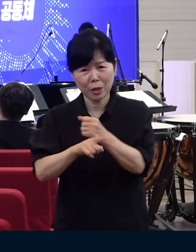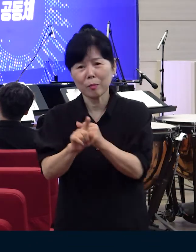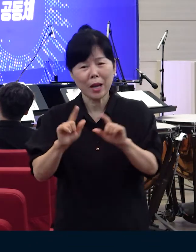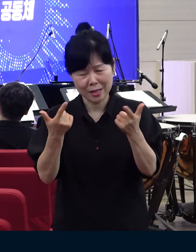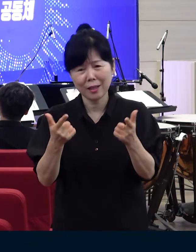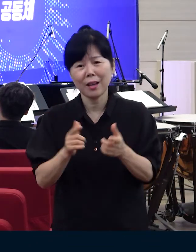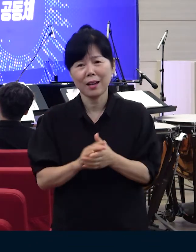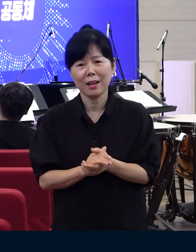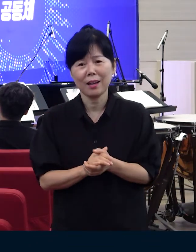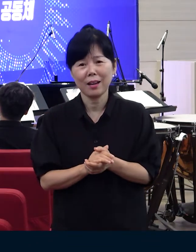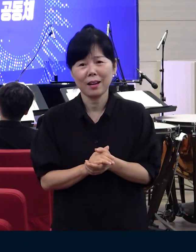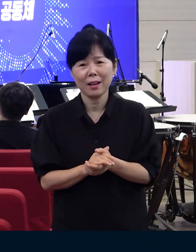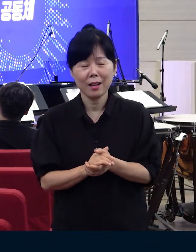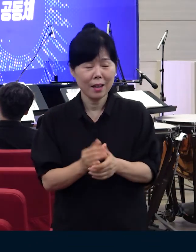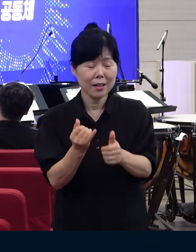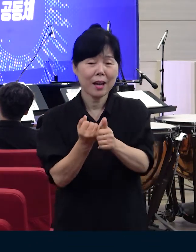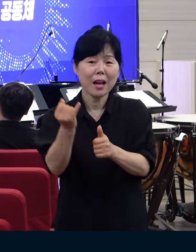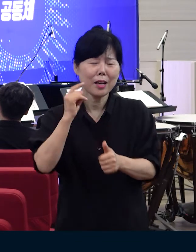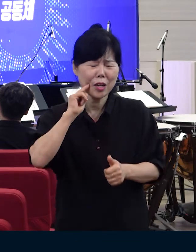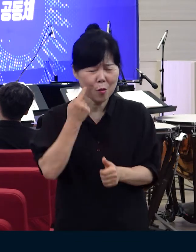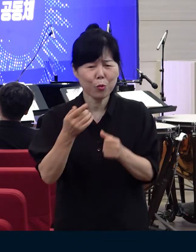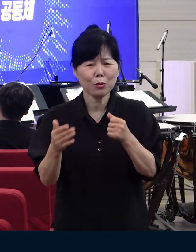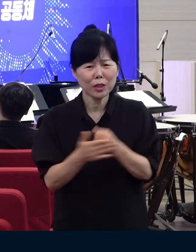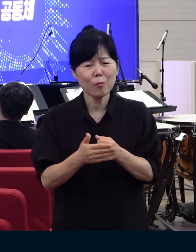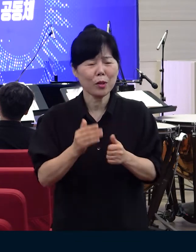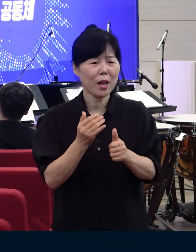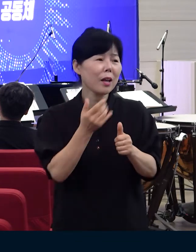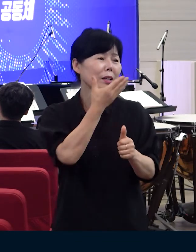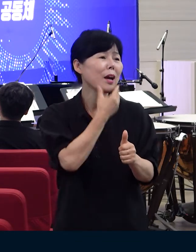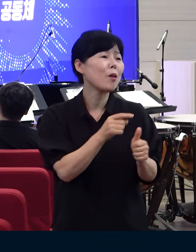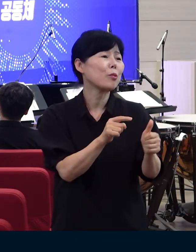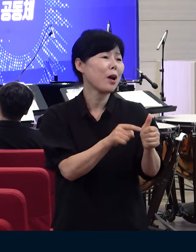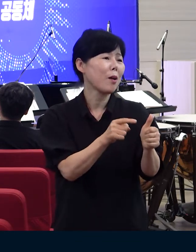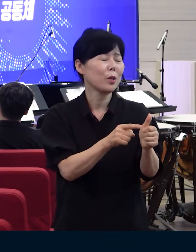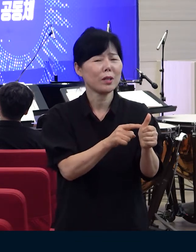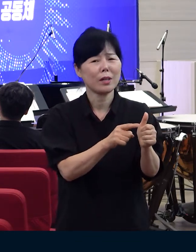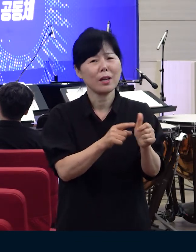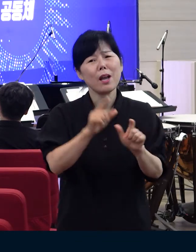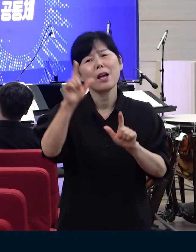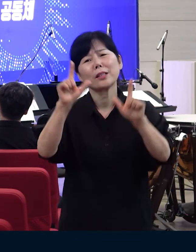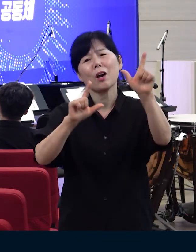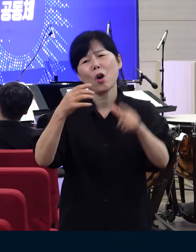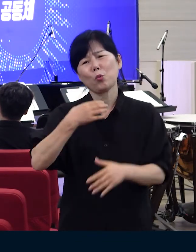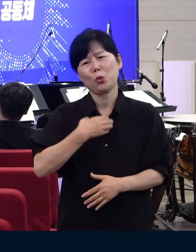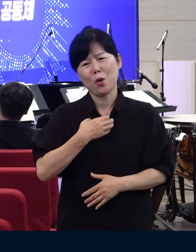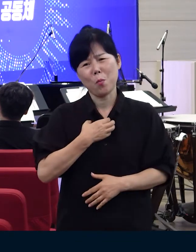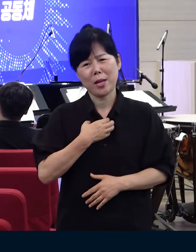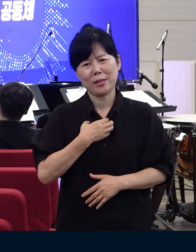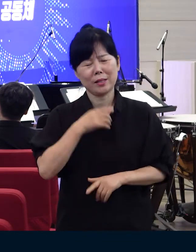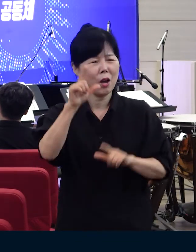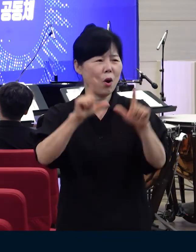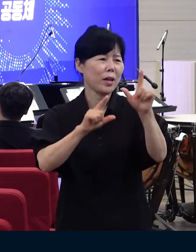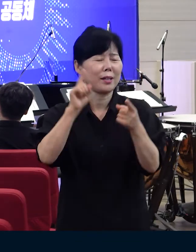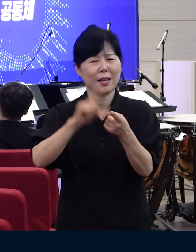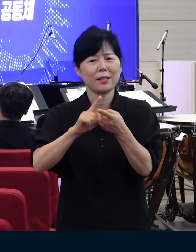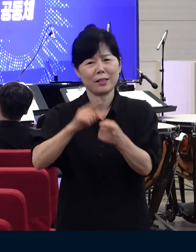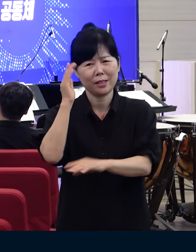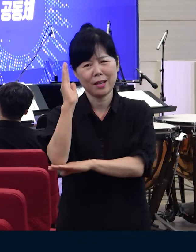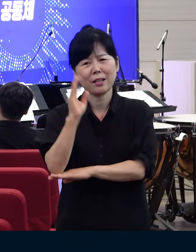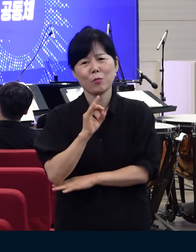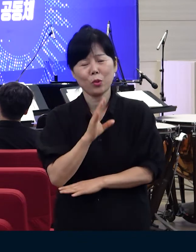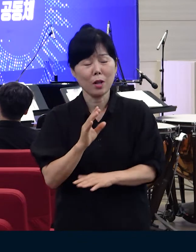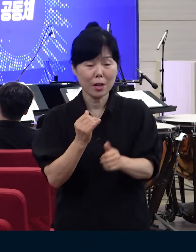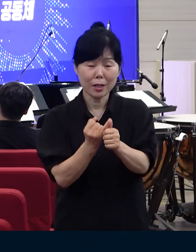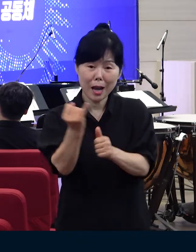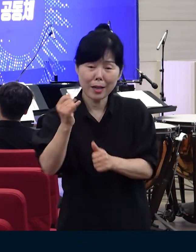것을 걱정해야 하는 바로 그런 상황. 얼마나 불안한 상황입니까? 자신의 아내가 아름답다고 하면 나는 그것 때문에 죽을 수도